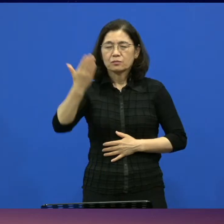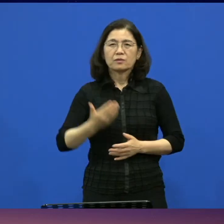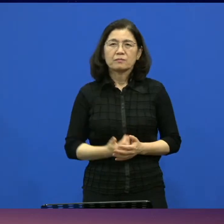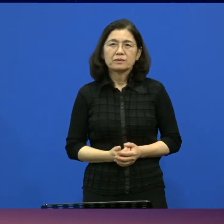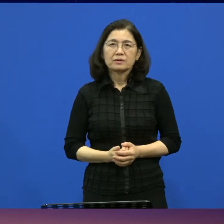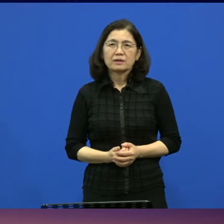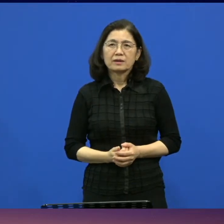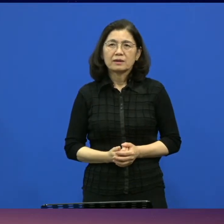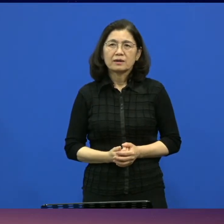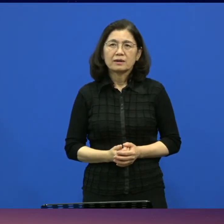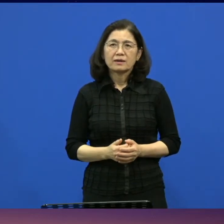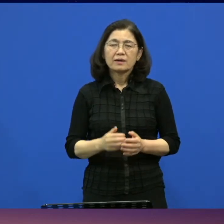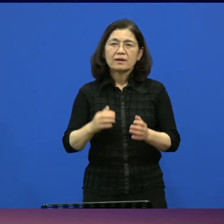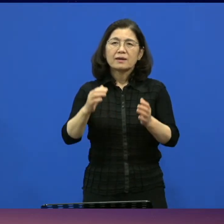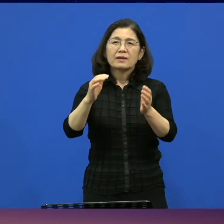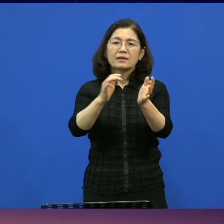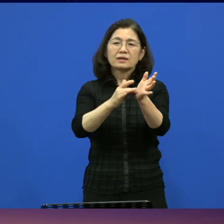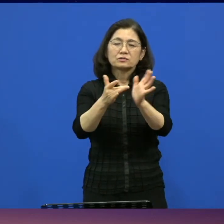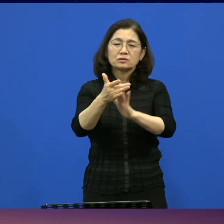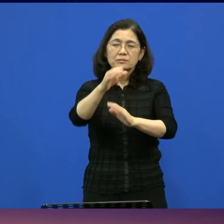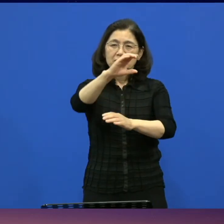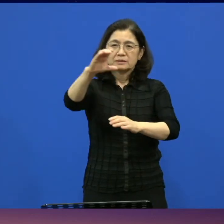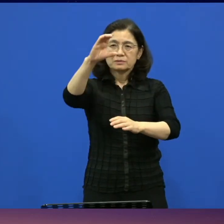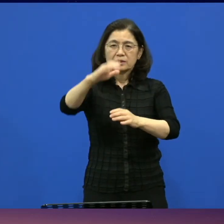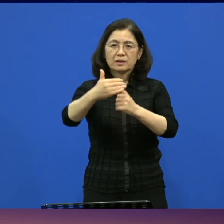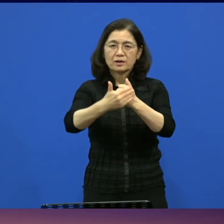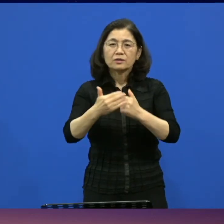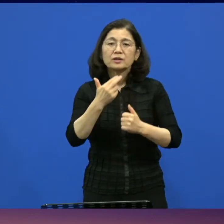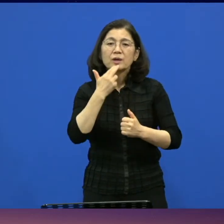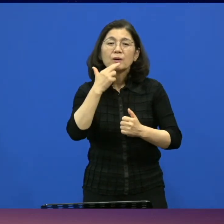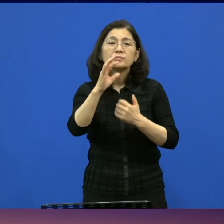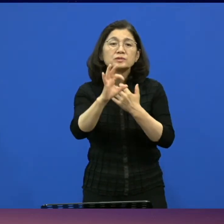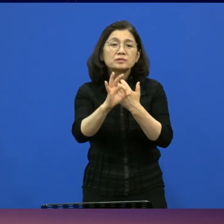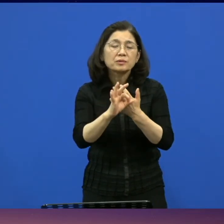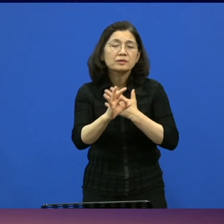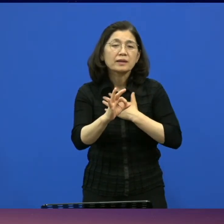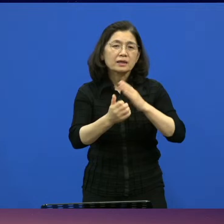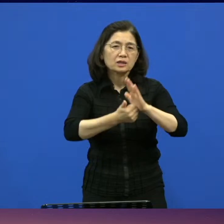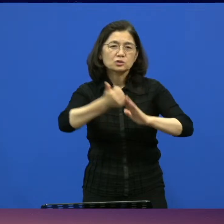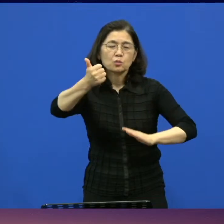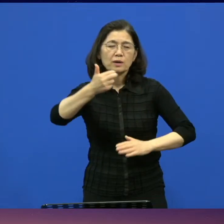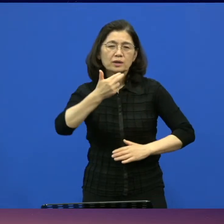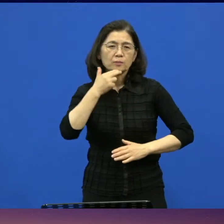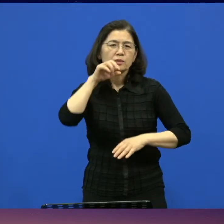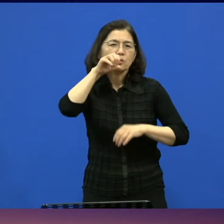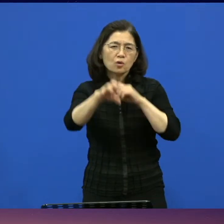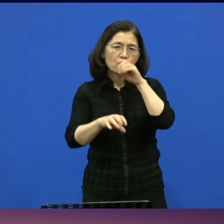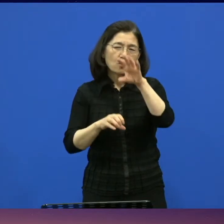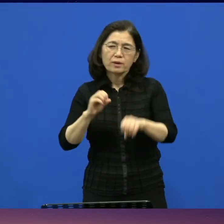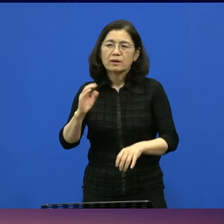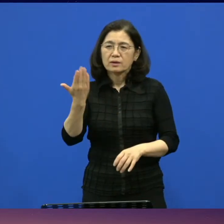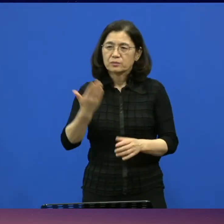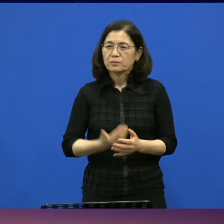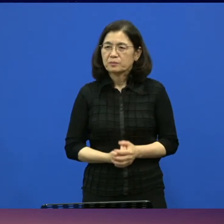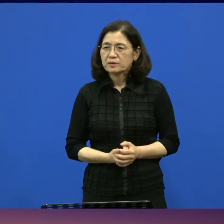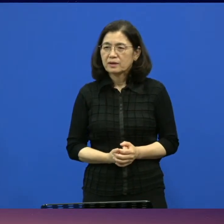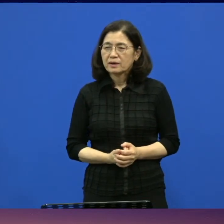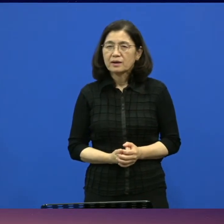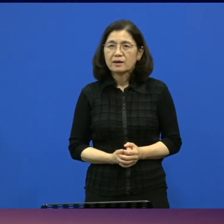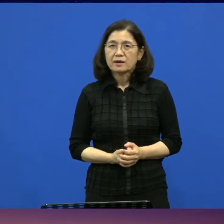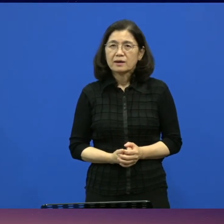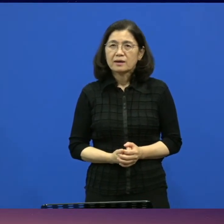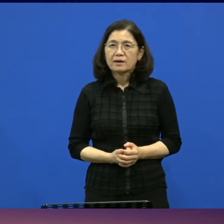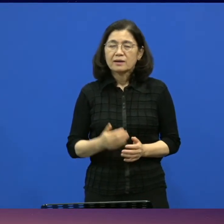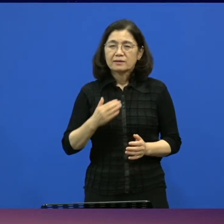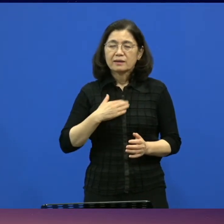예수 그리스도의 십자가의 그 은혜가 아니면 나에게는 소망이 없다는 사실을 고백할 때 우리의